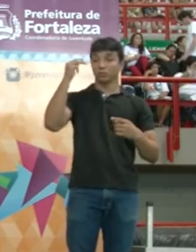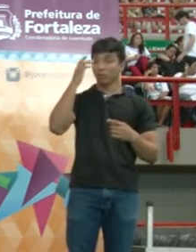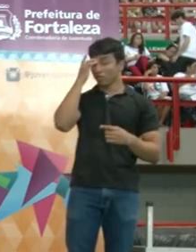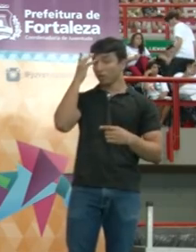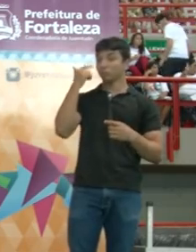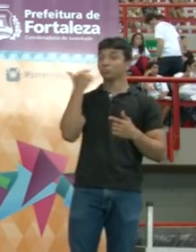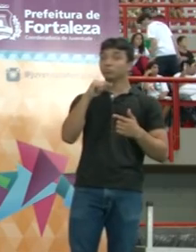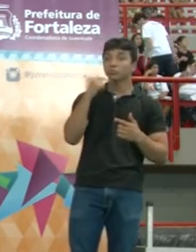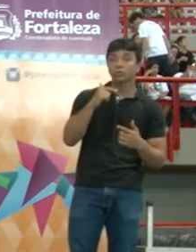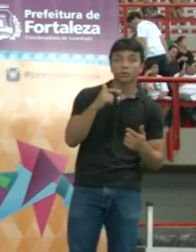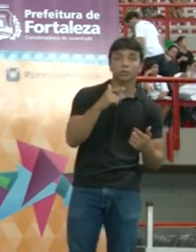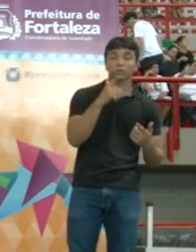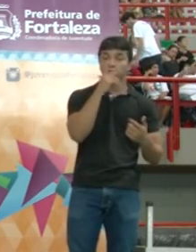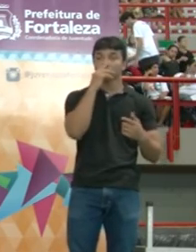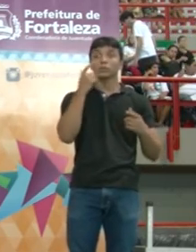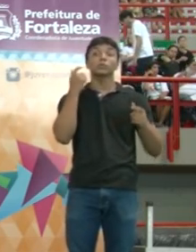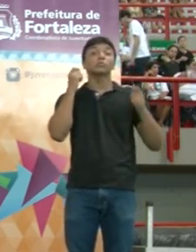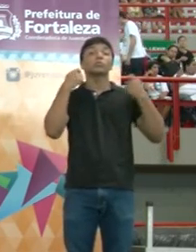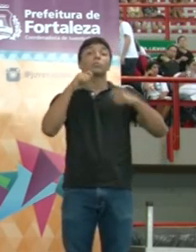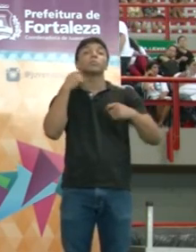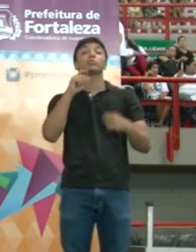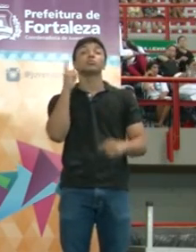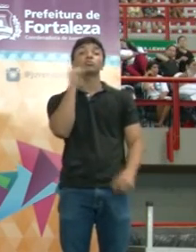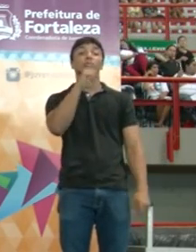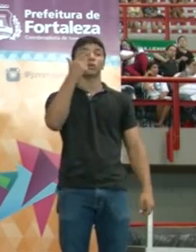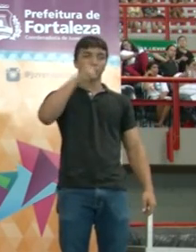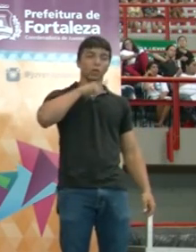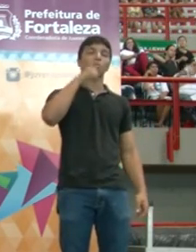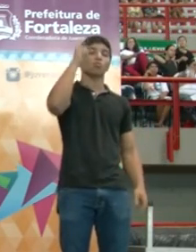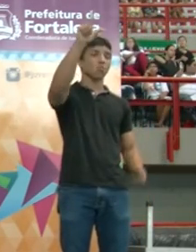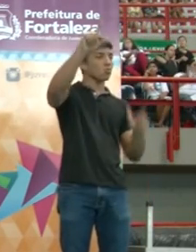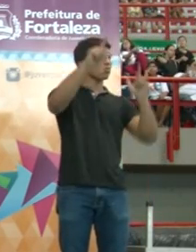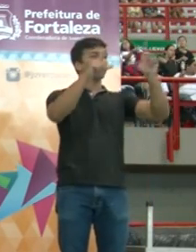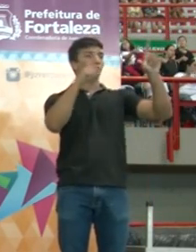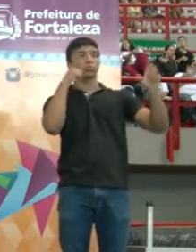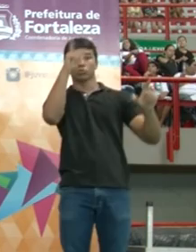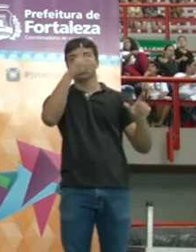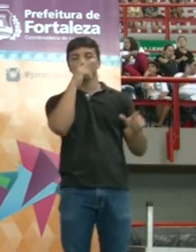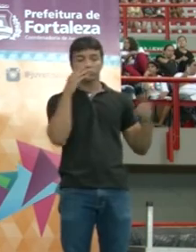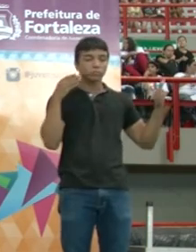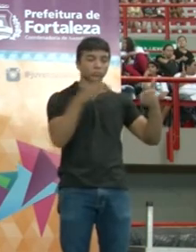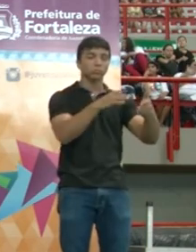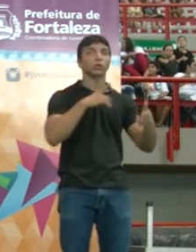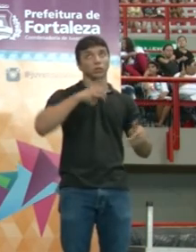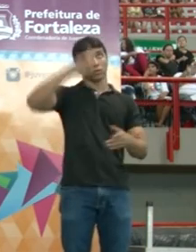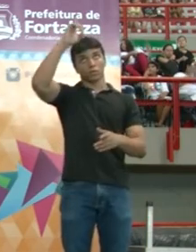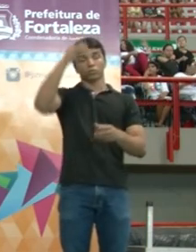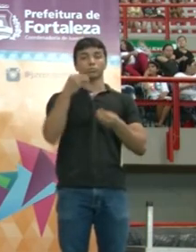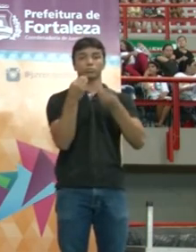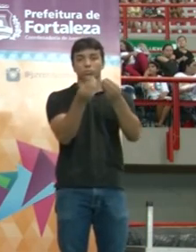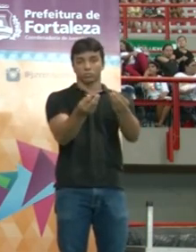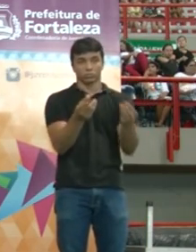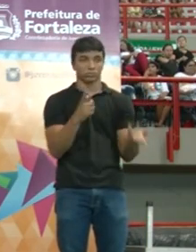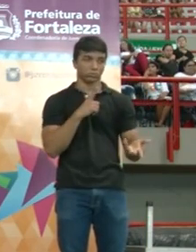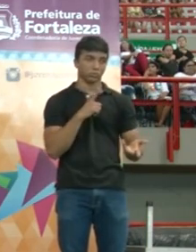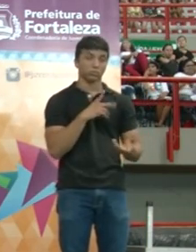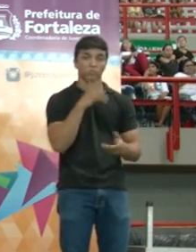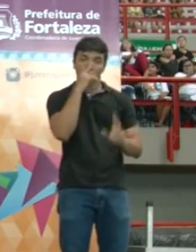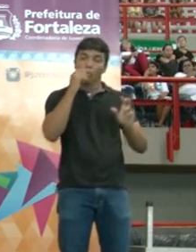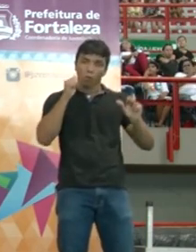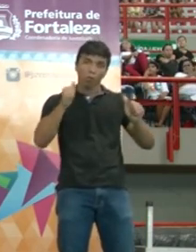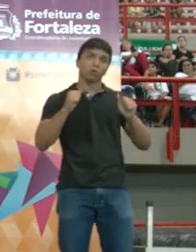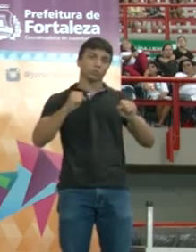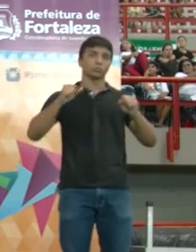matemática, como eu nasci, com certeza você tem outros dons que Deus lhe deu. Outros dons até